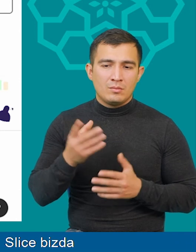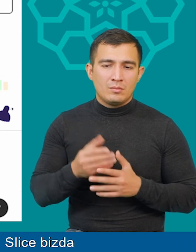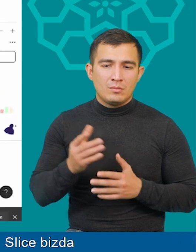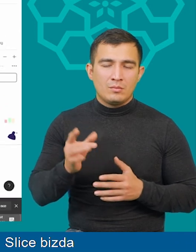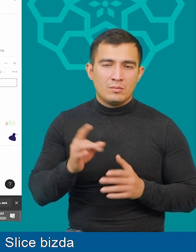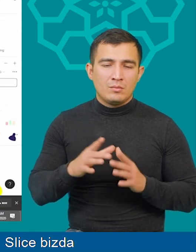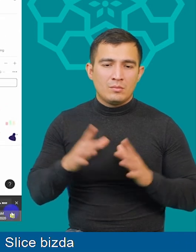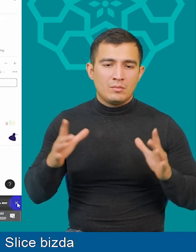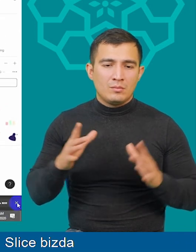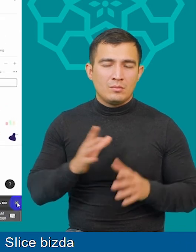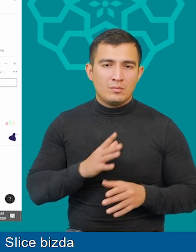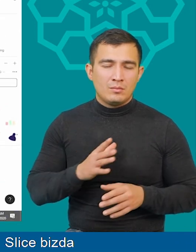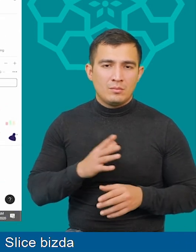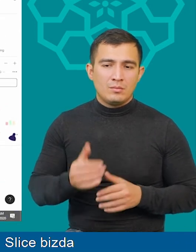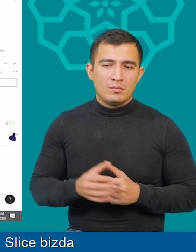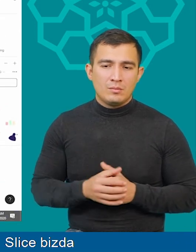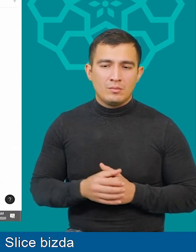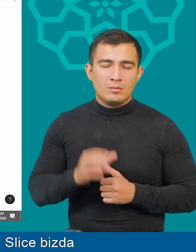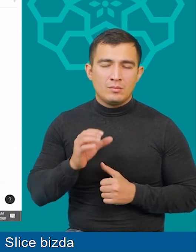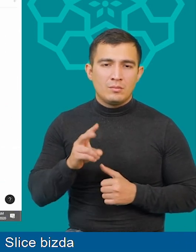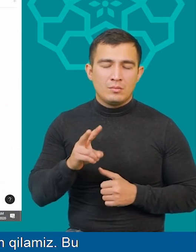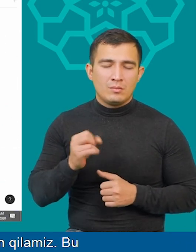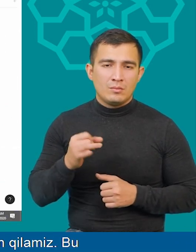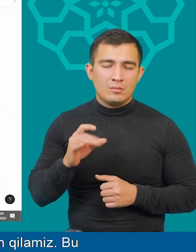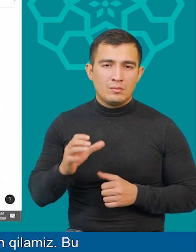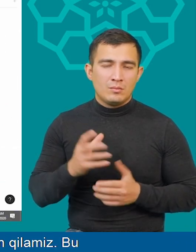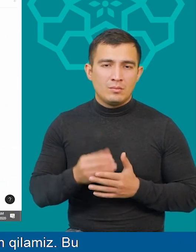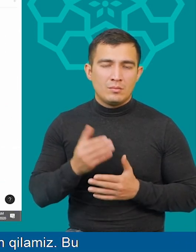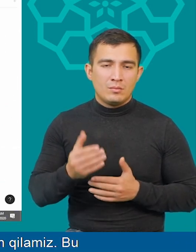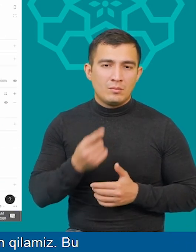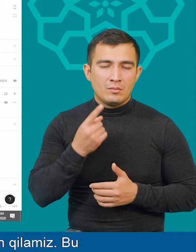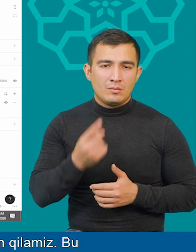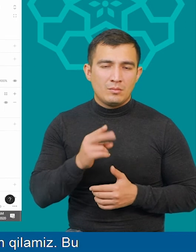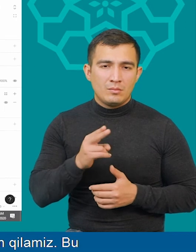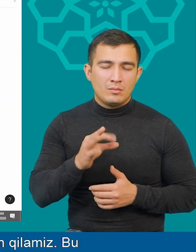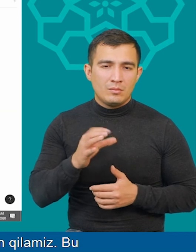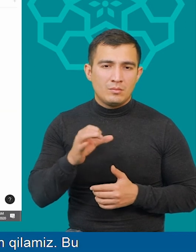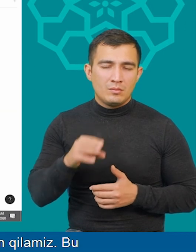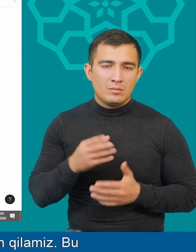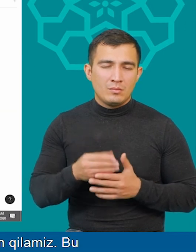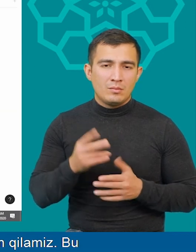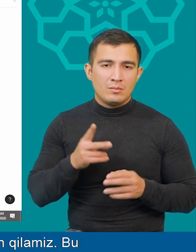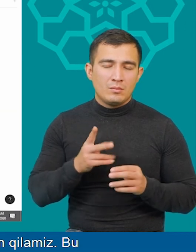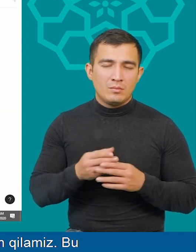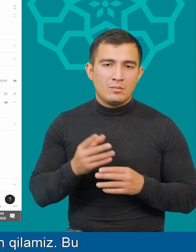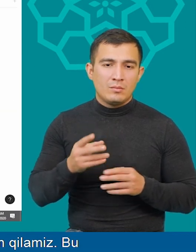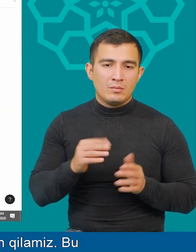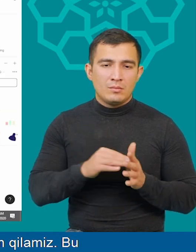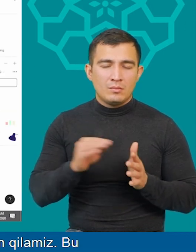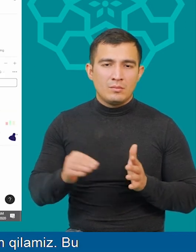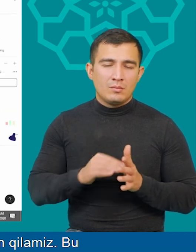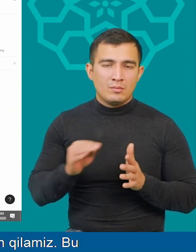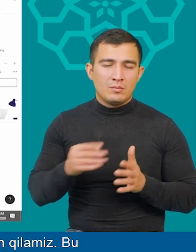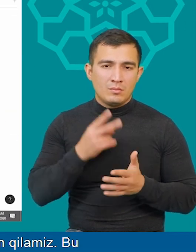yerda ko'rishingiz mumkin. Slice bizada bitta postni qirqib olish uchun yordam beradi.